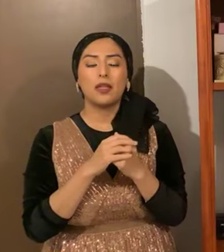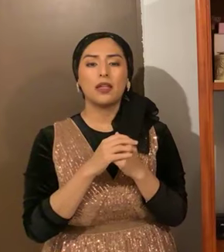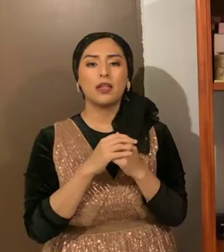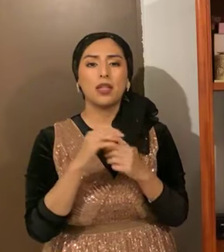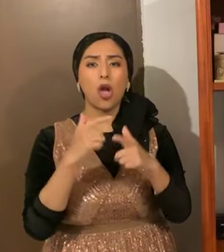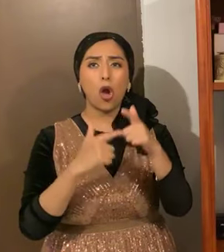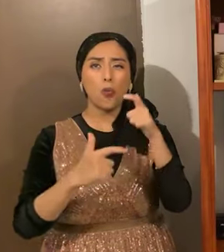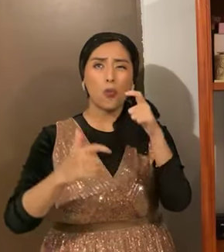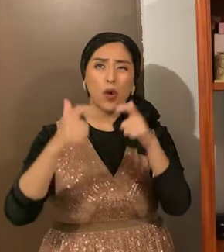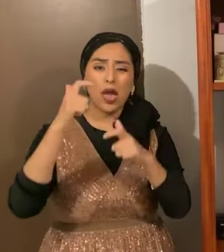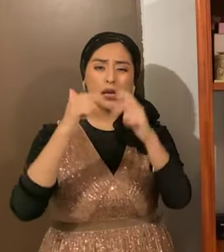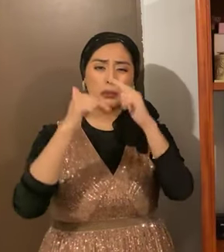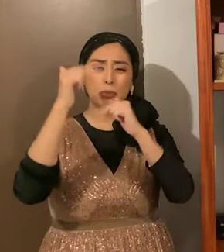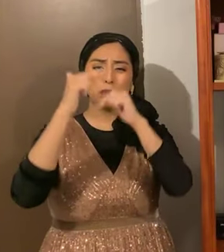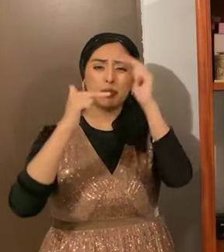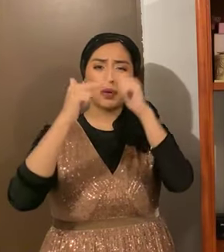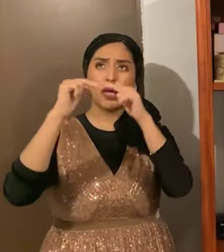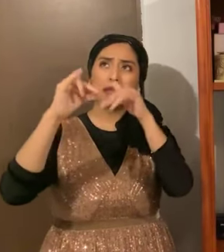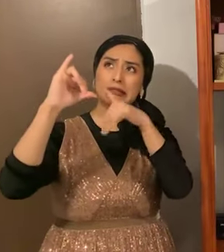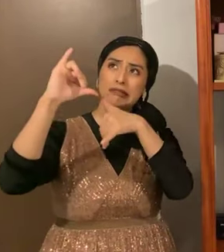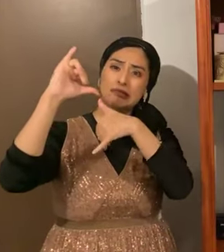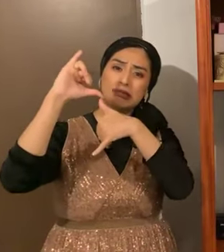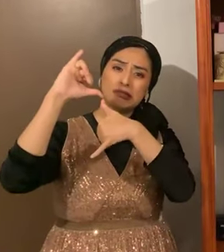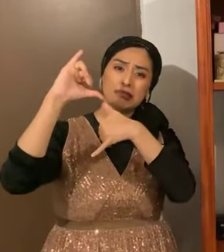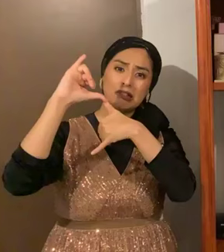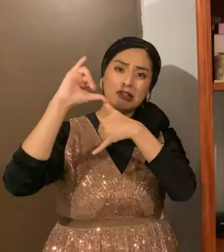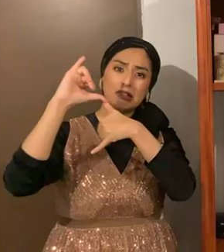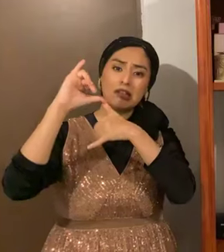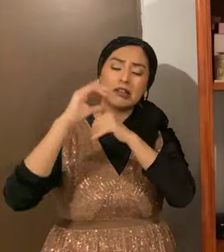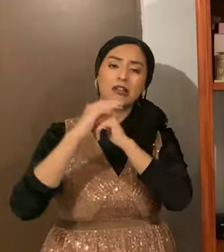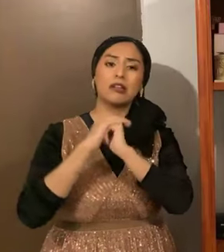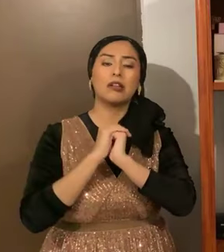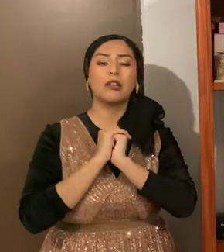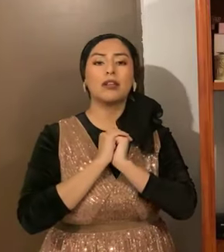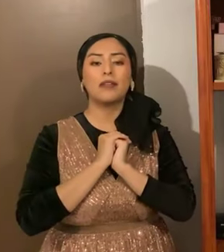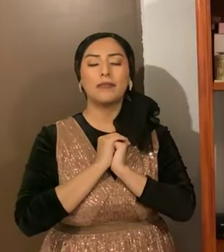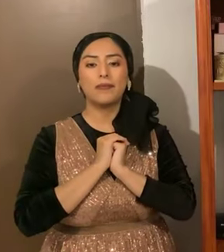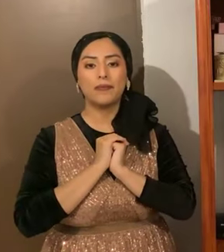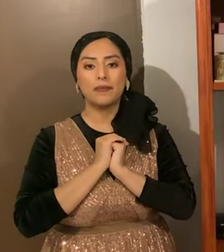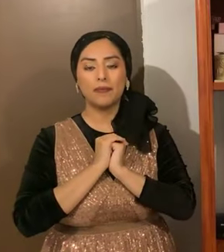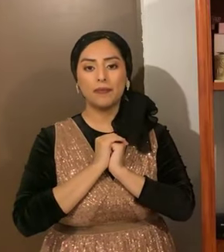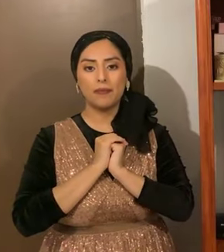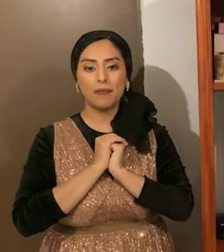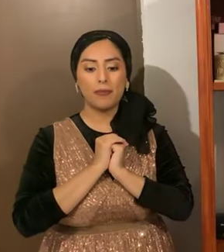edificios gigantescos, grandes, que tienen sus, ¿cómo le llaman?